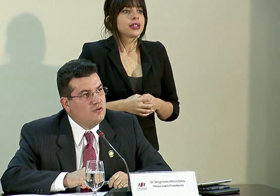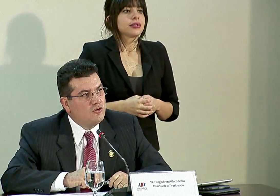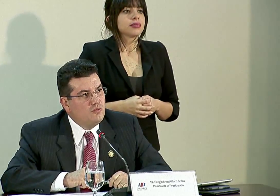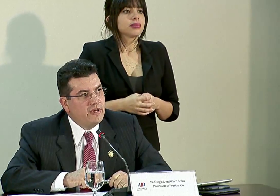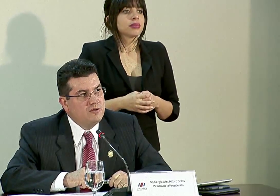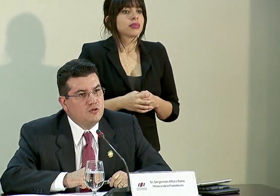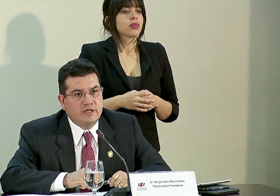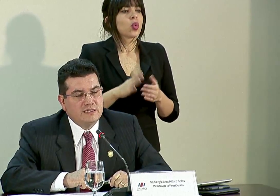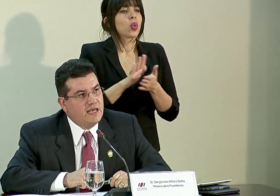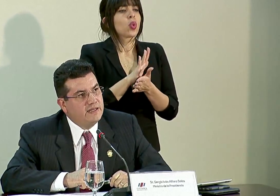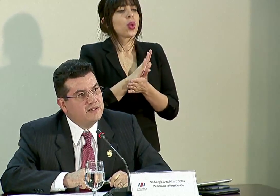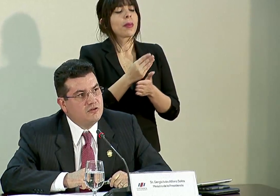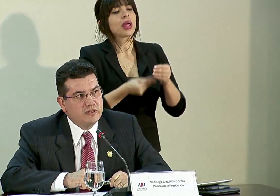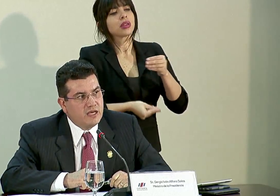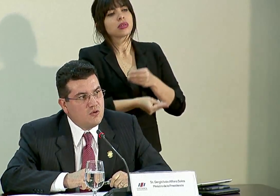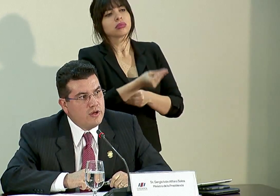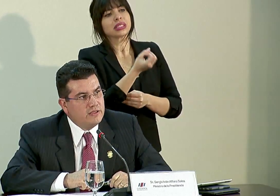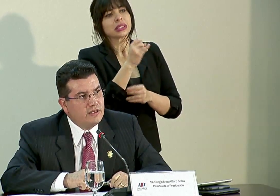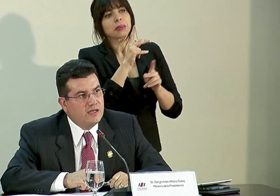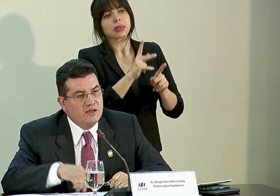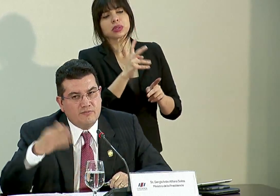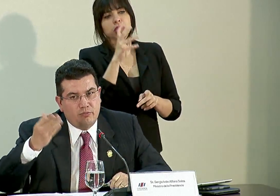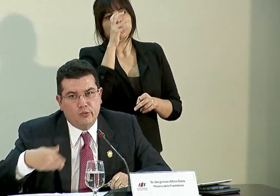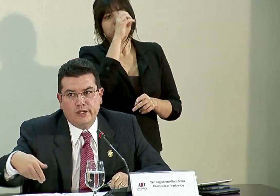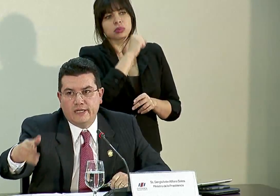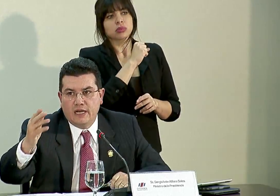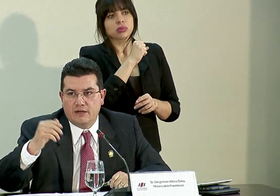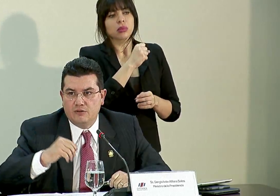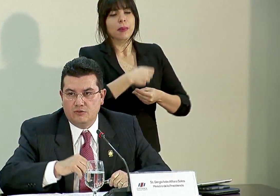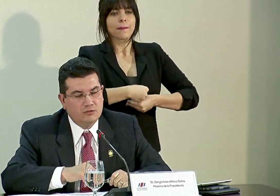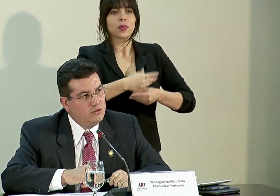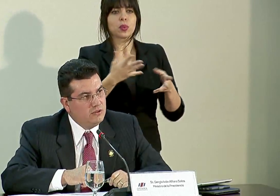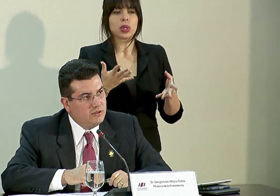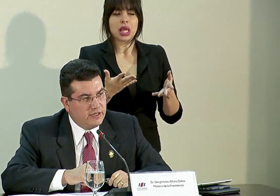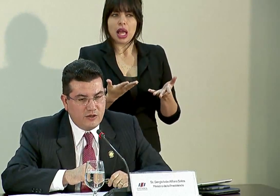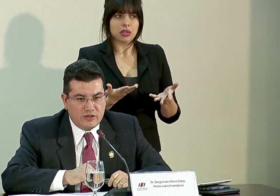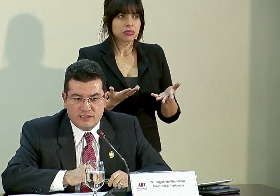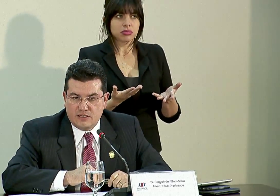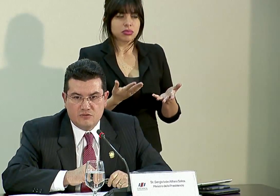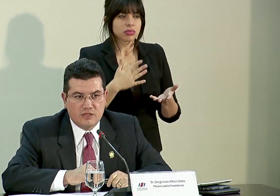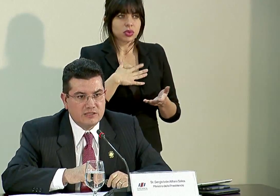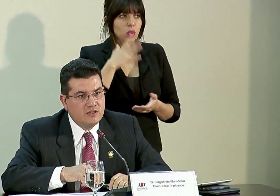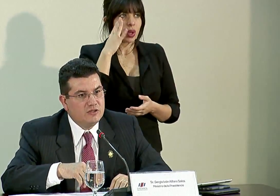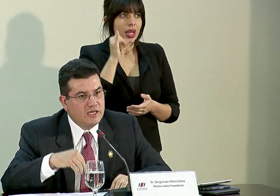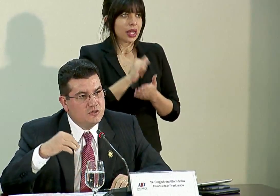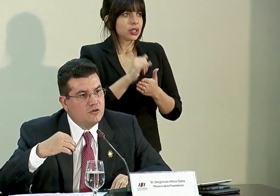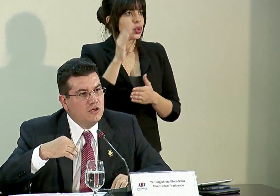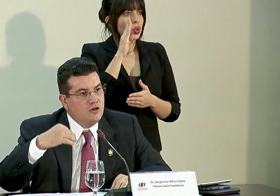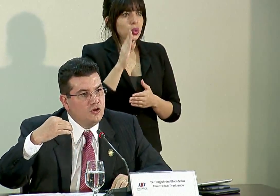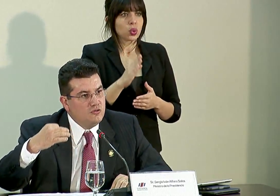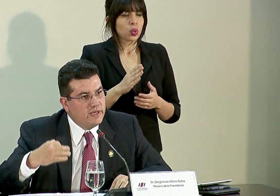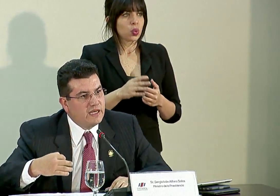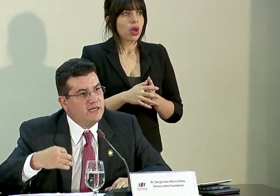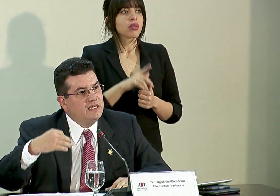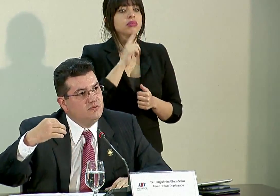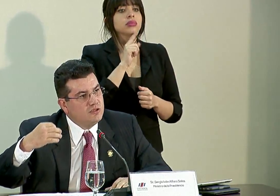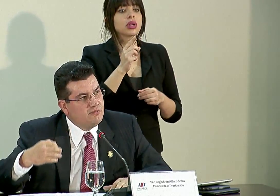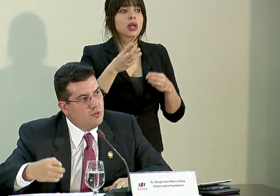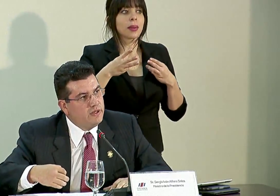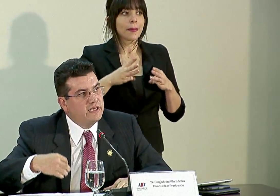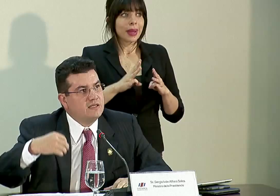filtrar un documento y que si alguien no se da cuenta publicarlo creo que esa nunca ha sido de hecho los